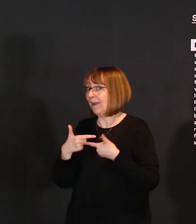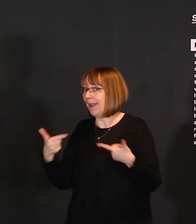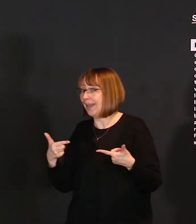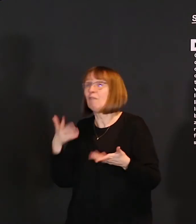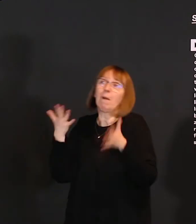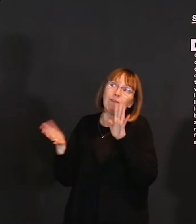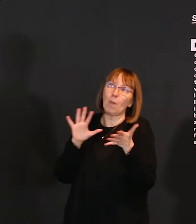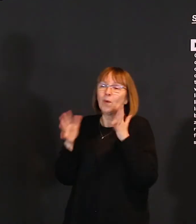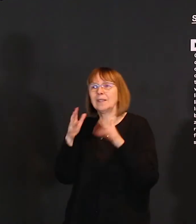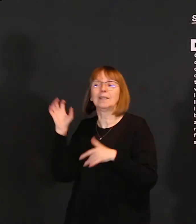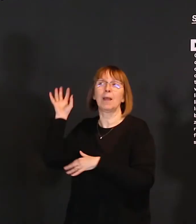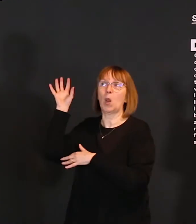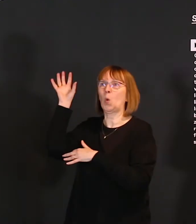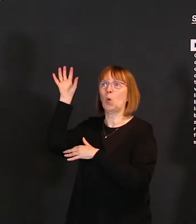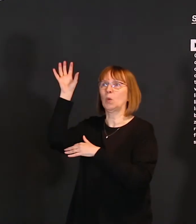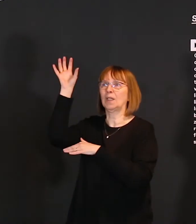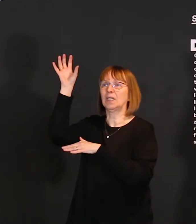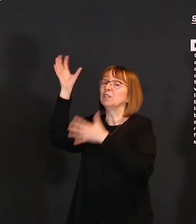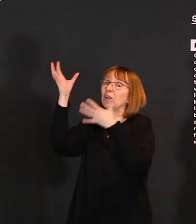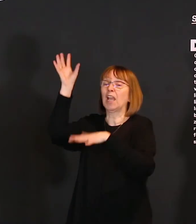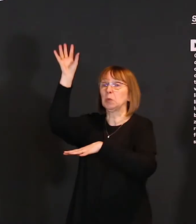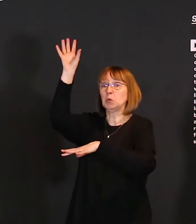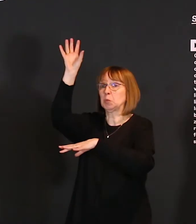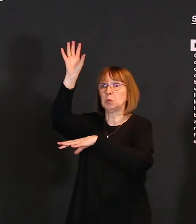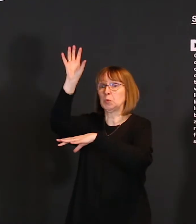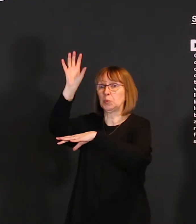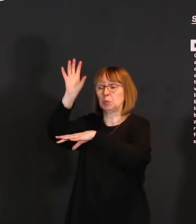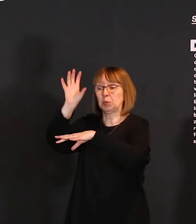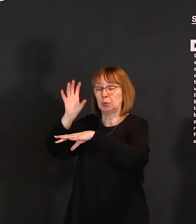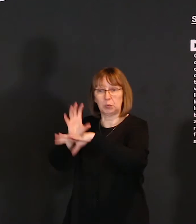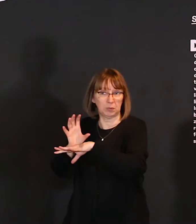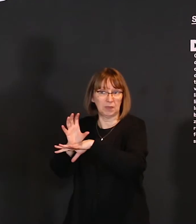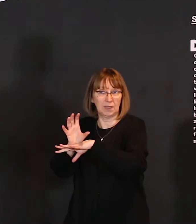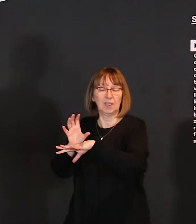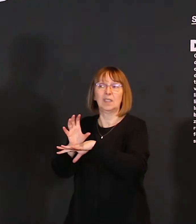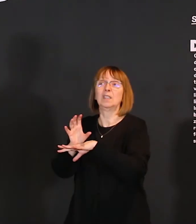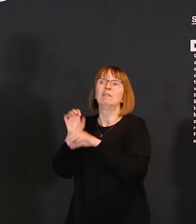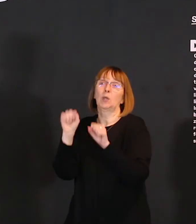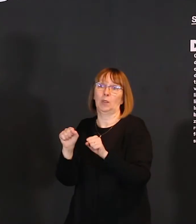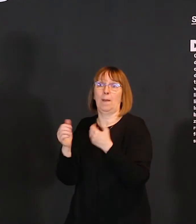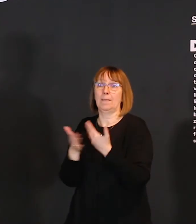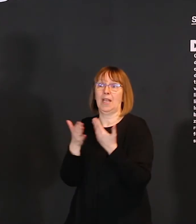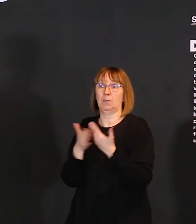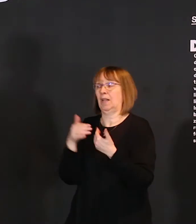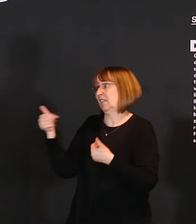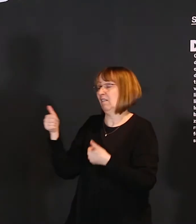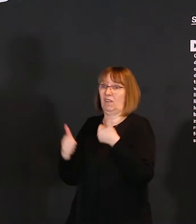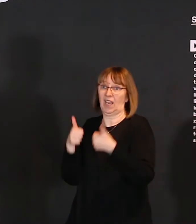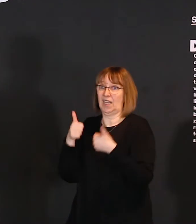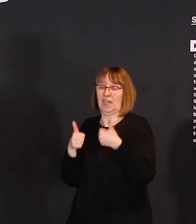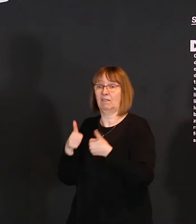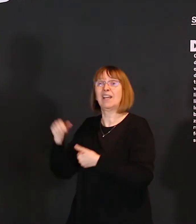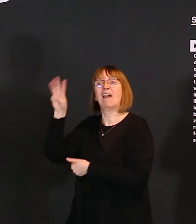auch erwartete, dass die Teilnehmer dort landen könnten, als Beispiel. Also beide diese Rennen haben